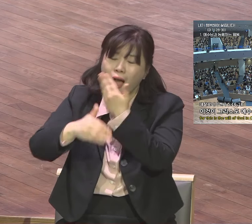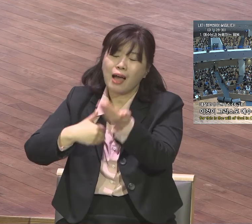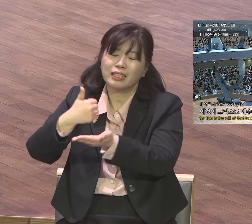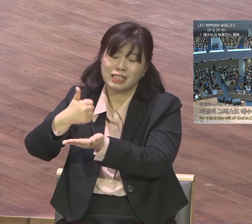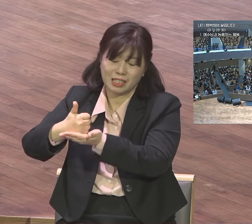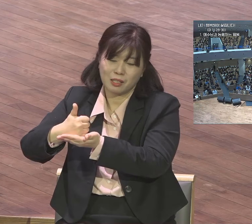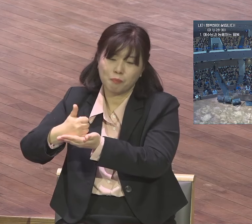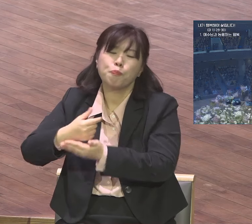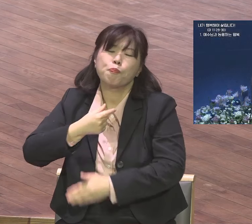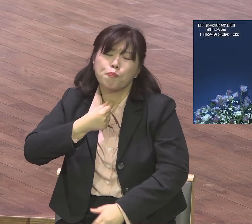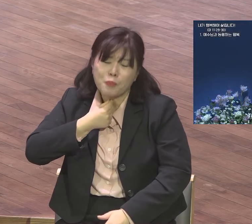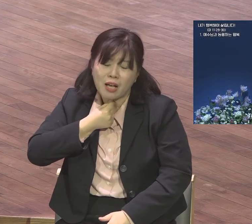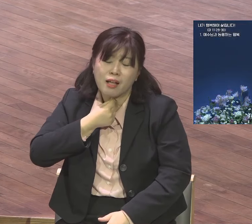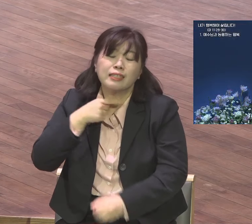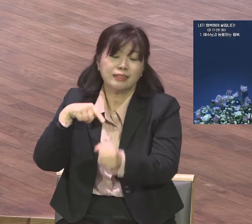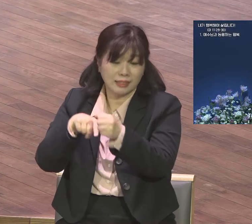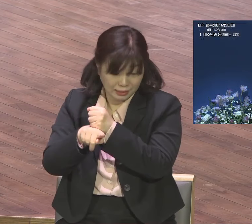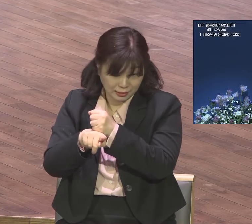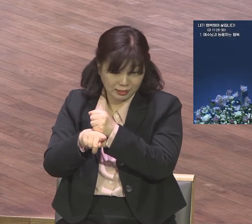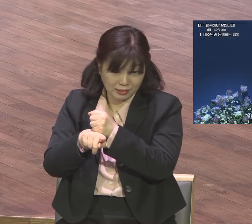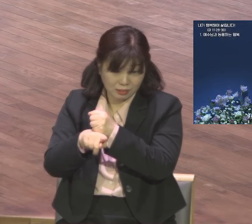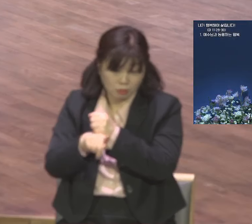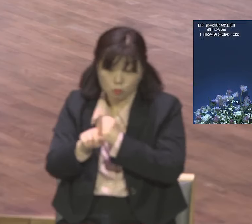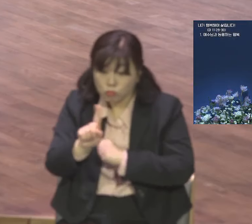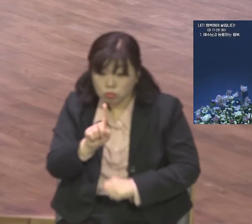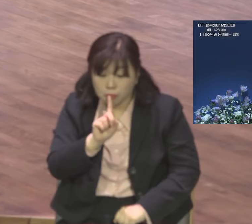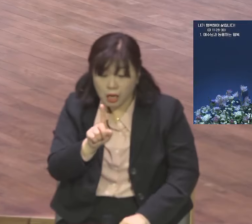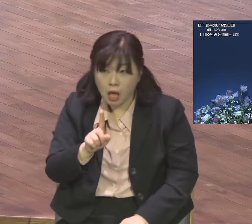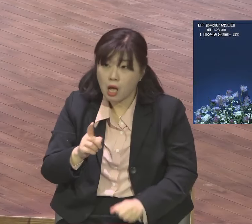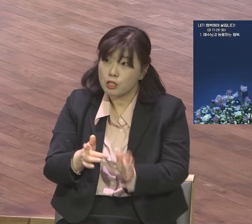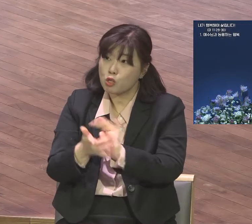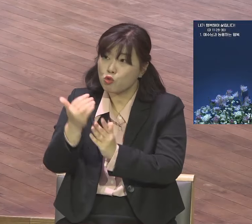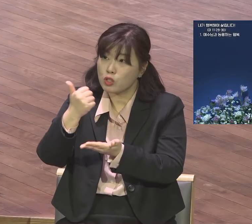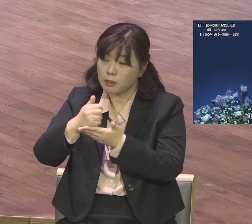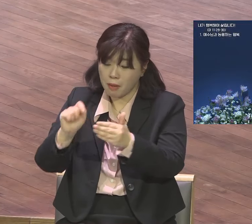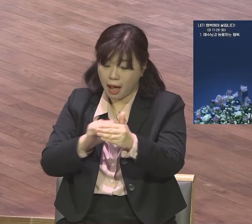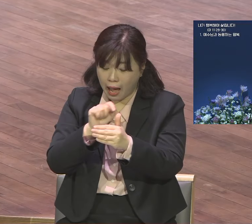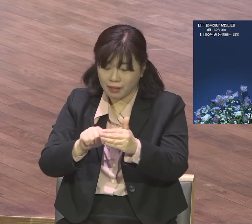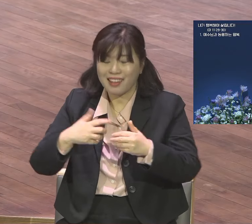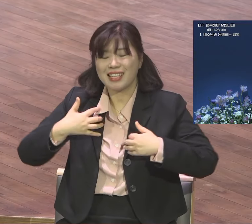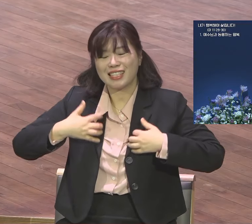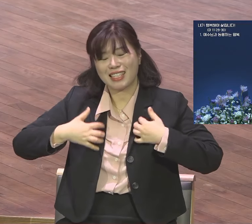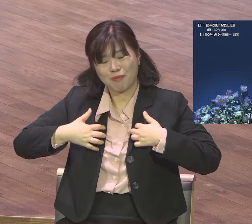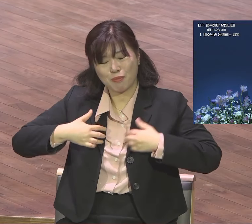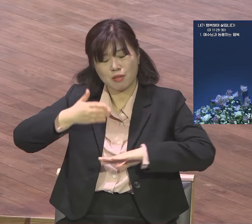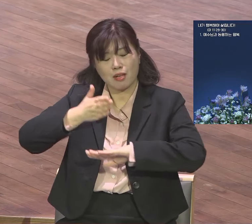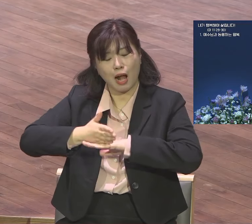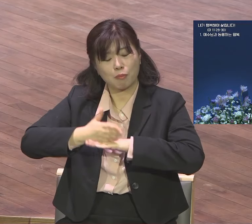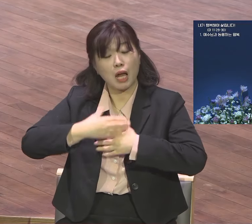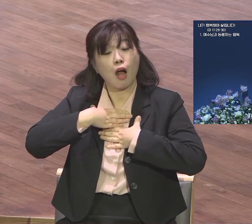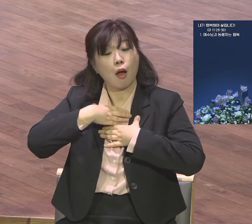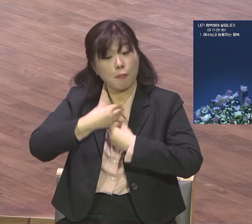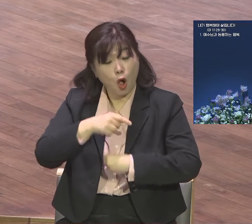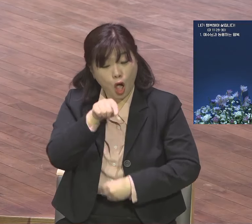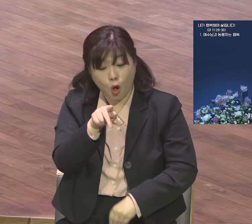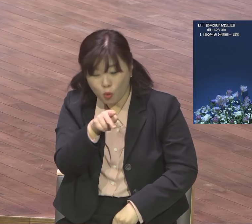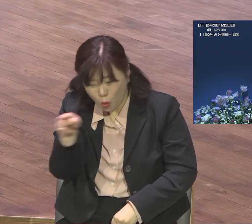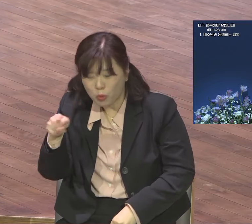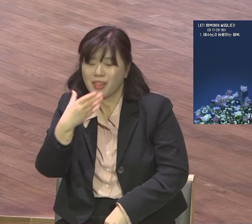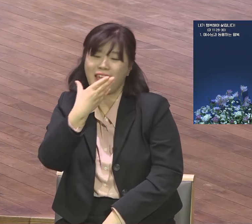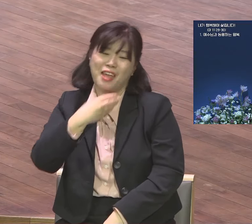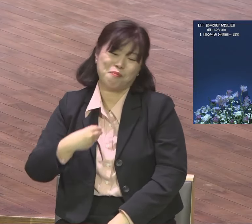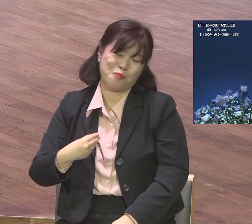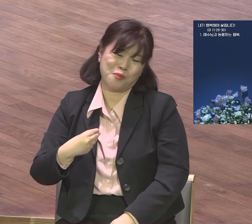아멘. 그리스도 예수 안에서 행복을 체험하는 것이 하나님의 뜻인데, 그것이